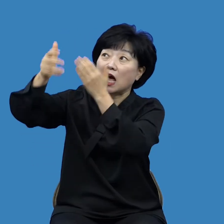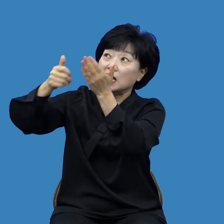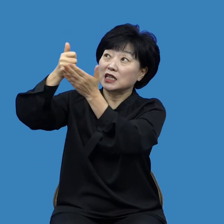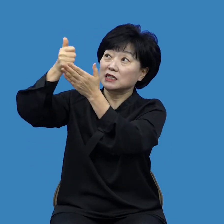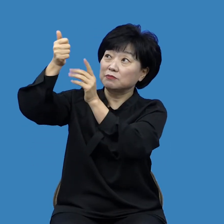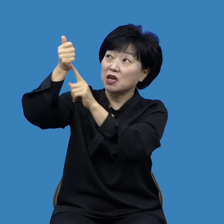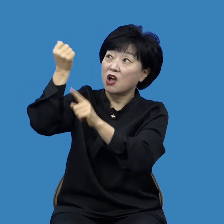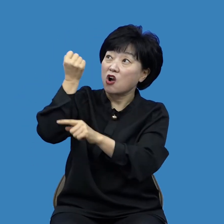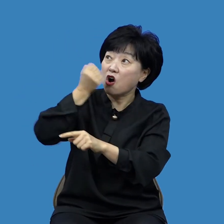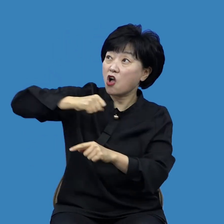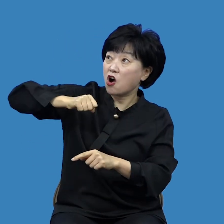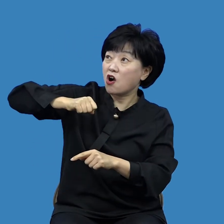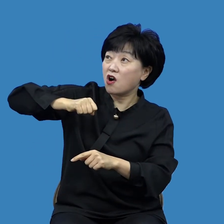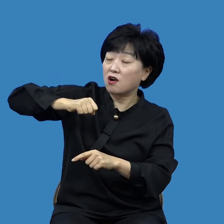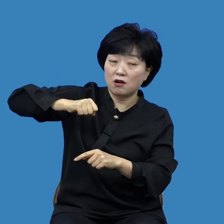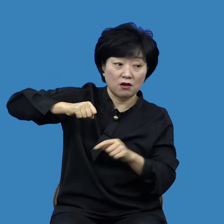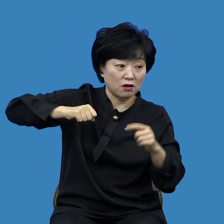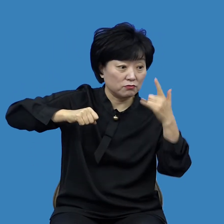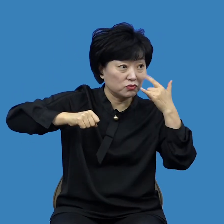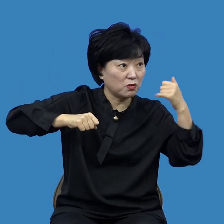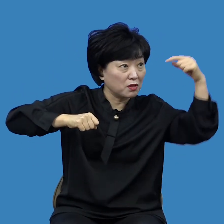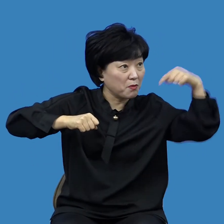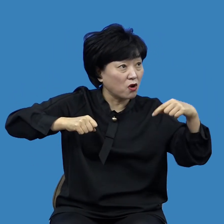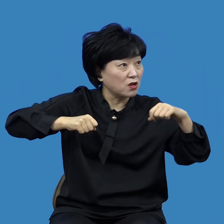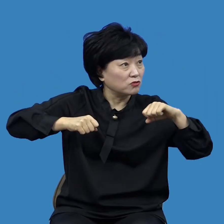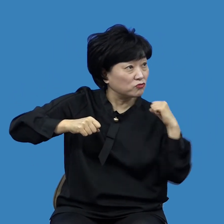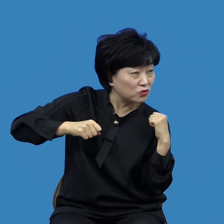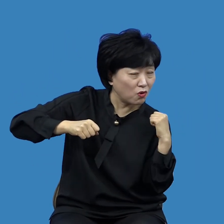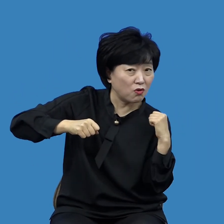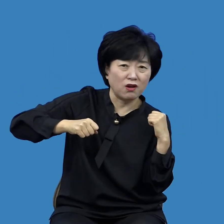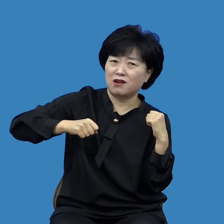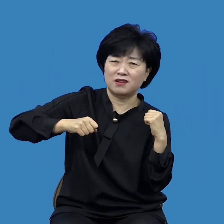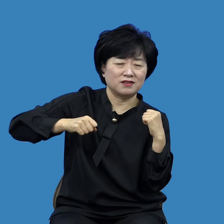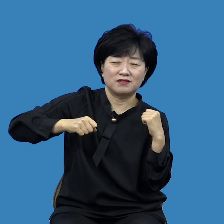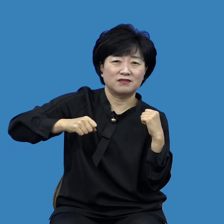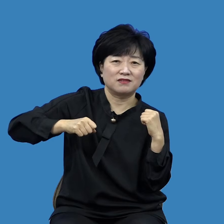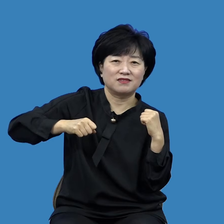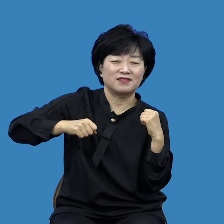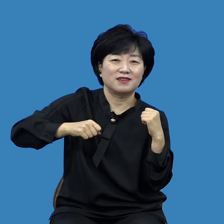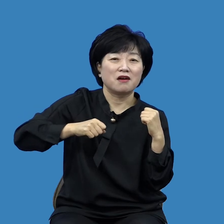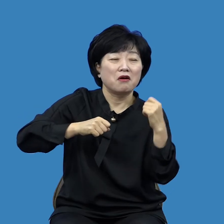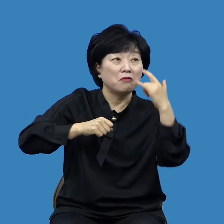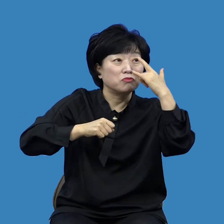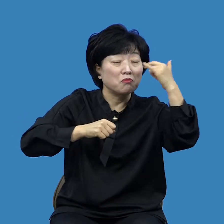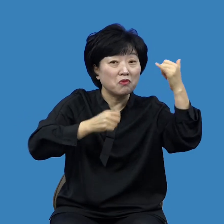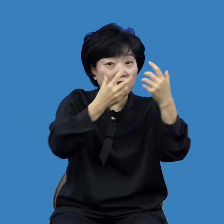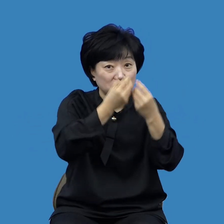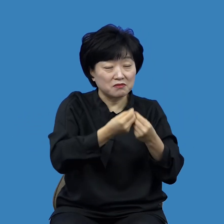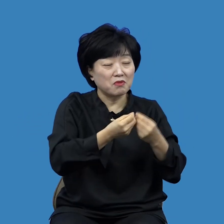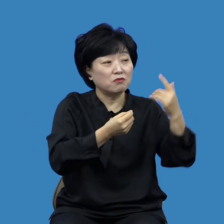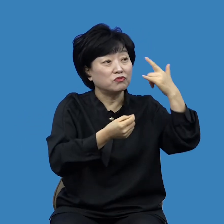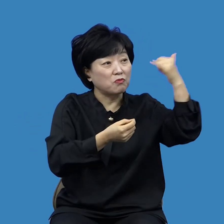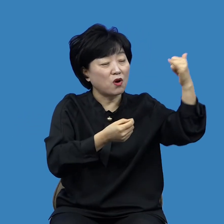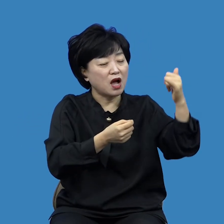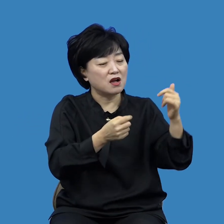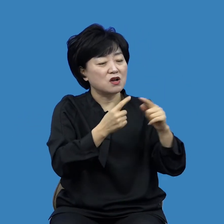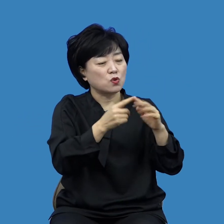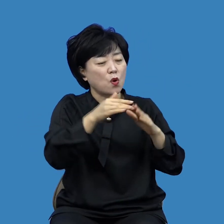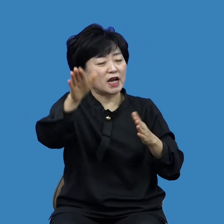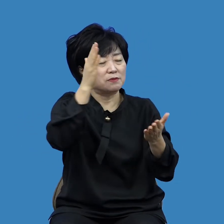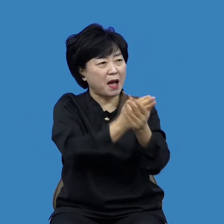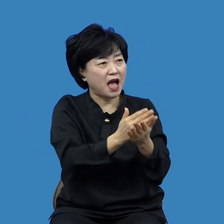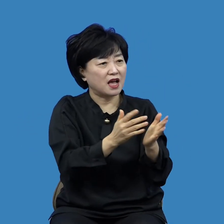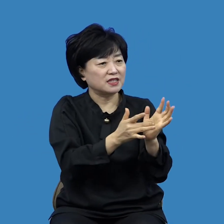거역하는 것까지 부모에게 순종할 수는 없다는 거예요. 그러니까 부모가 하나님 믿지 마 뭐 그러든지, 교회 가지 마 뭐 이러든지, 성경이랑